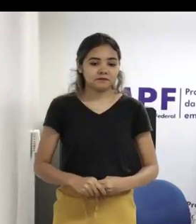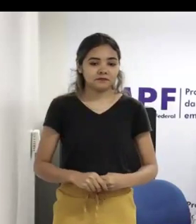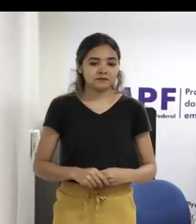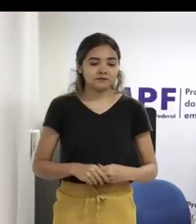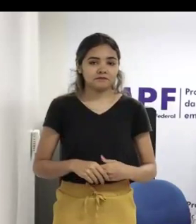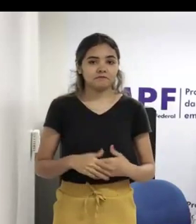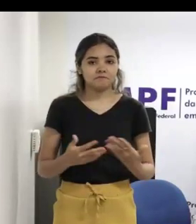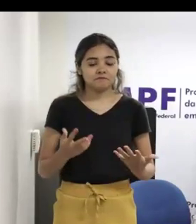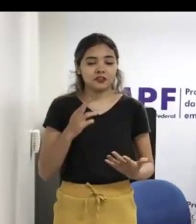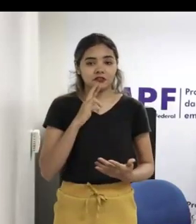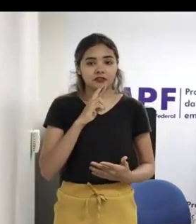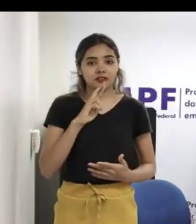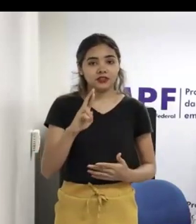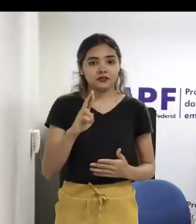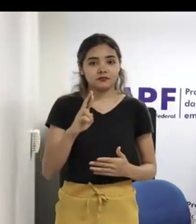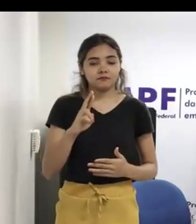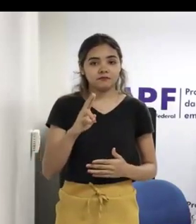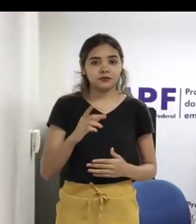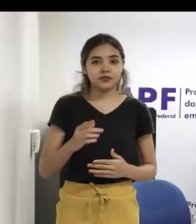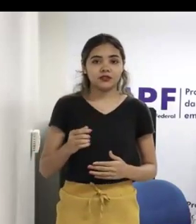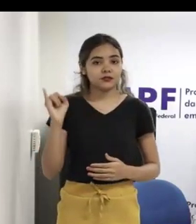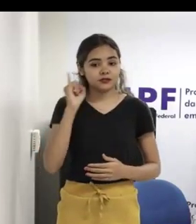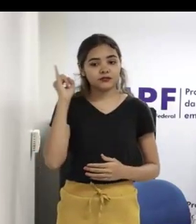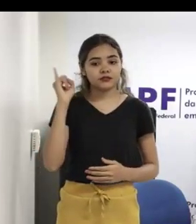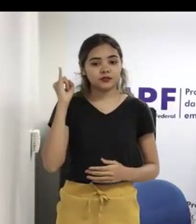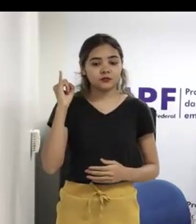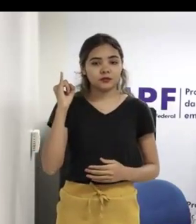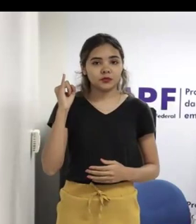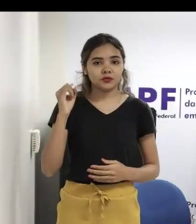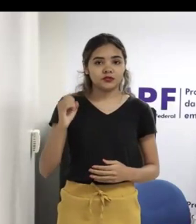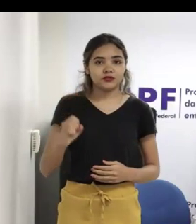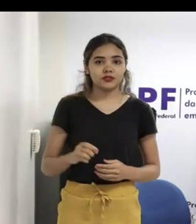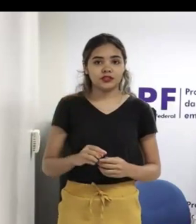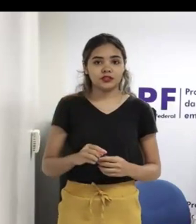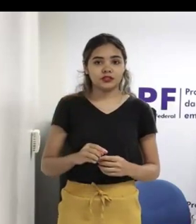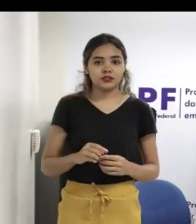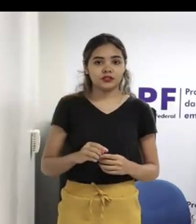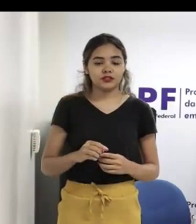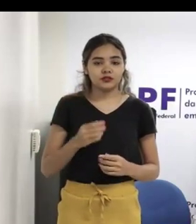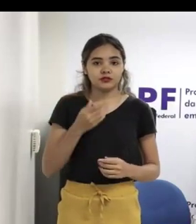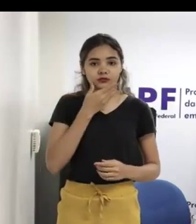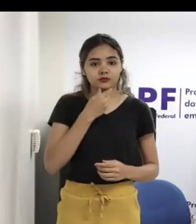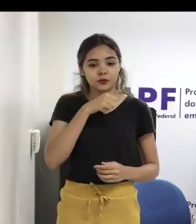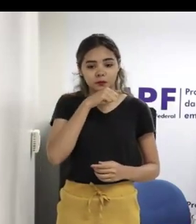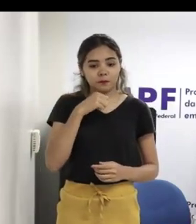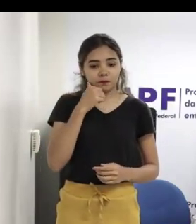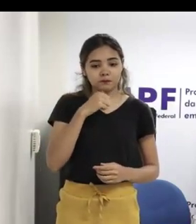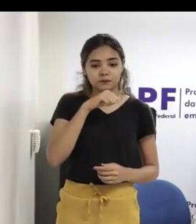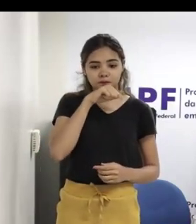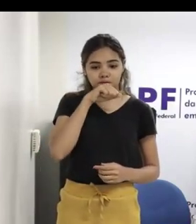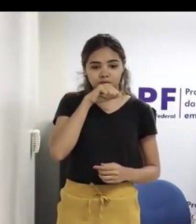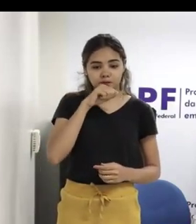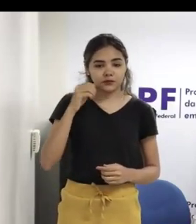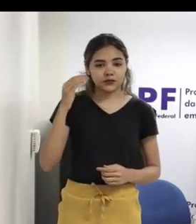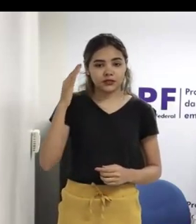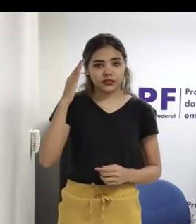a informação dos Senhores para chegar até a gente assim a gente não pode entrar em em méritos aqui de como essa colheita é por questões